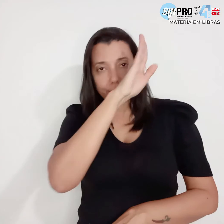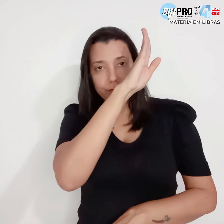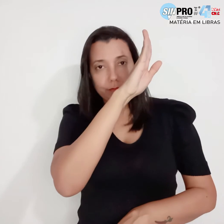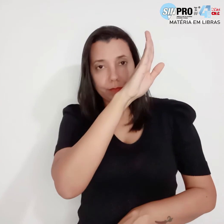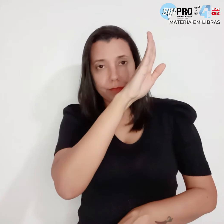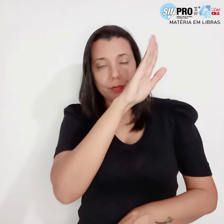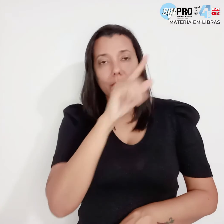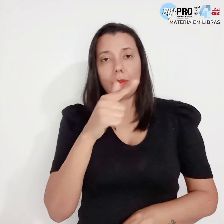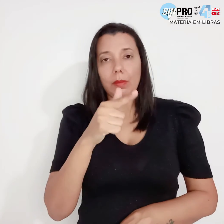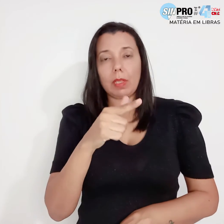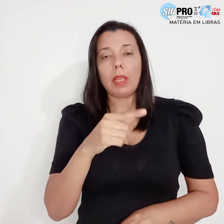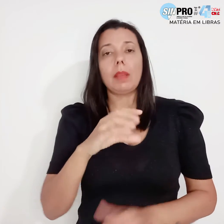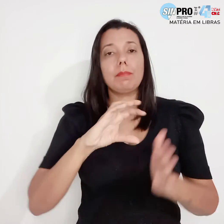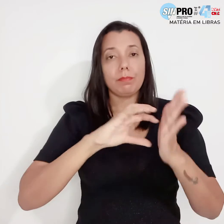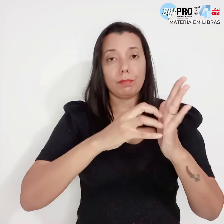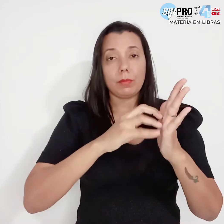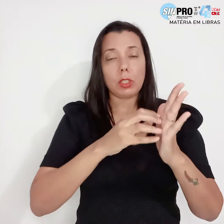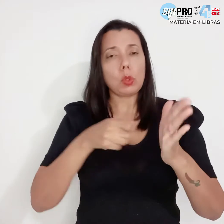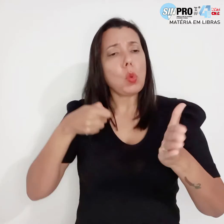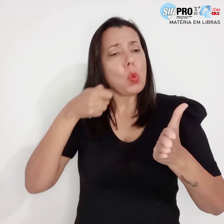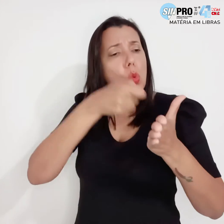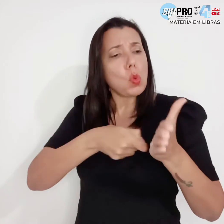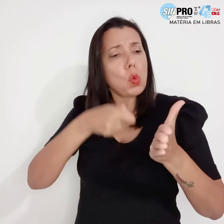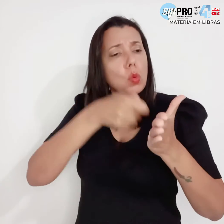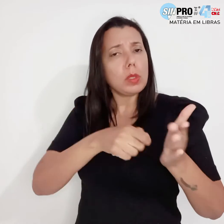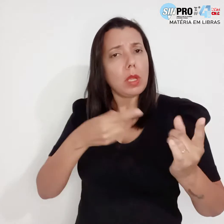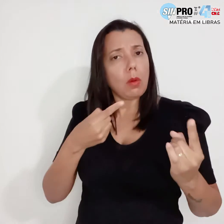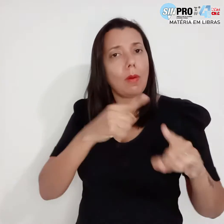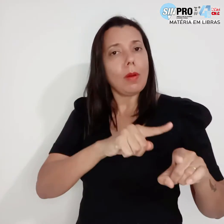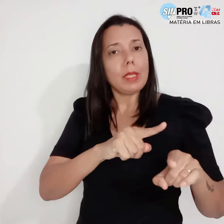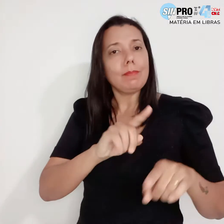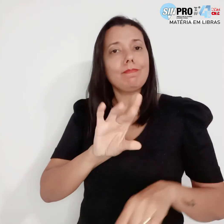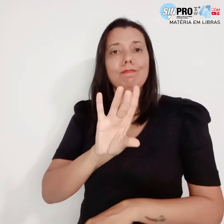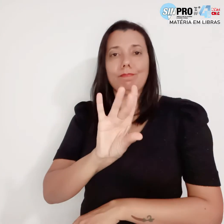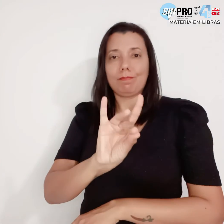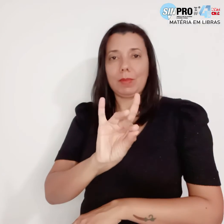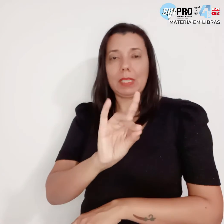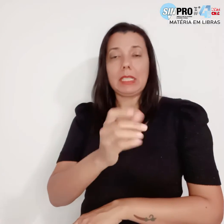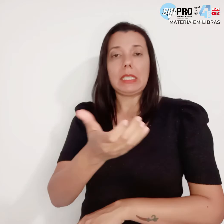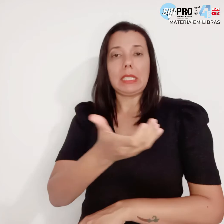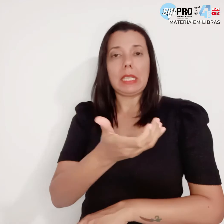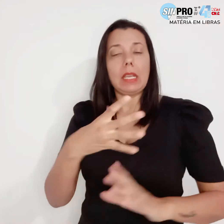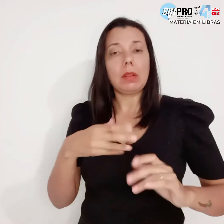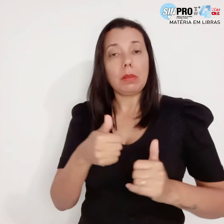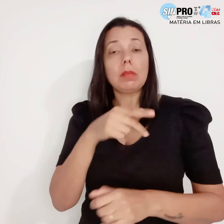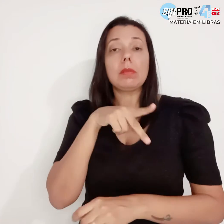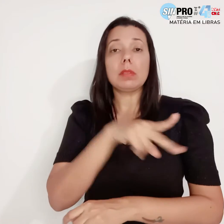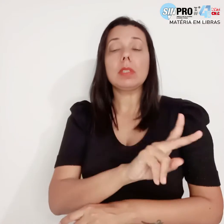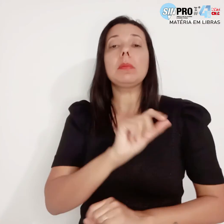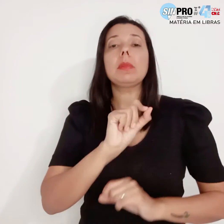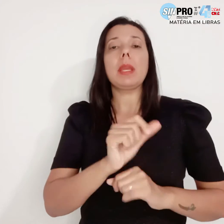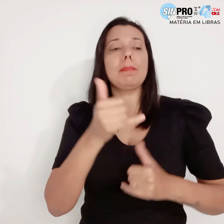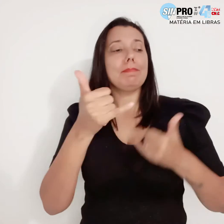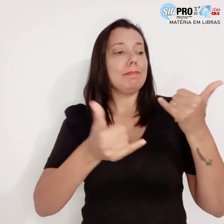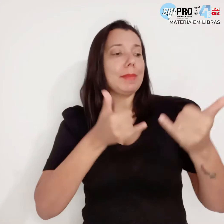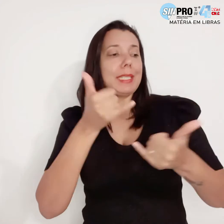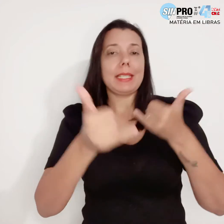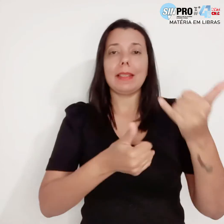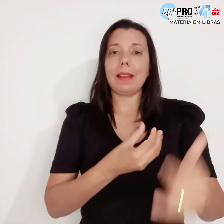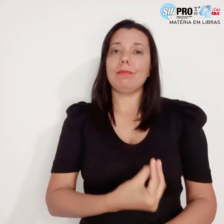sem partido, luta contra a ciência e tenta a todo momento brincar com a vida